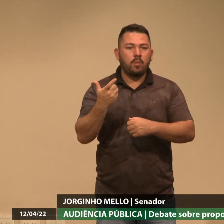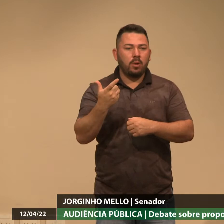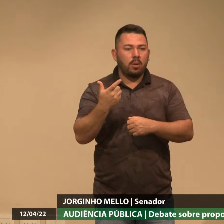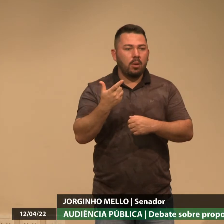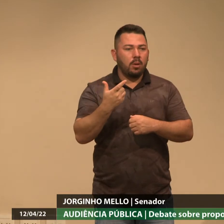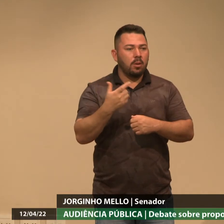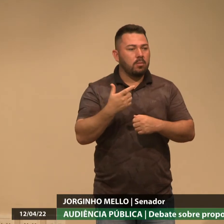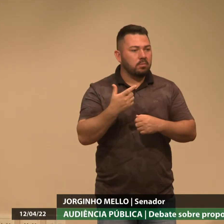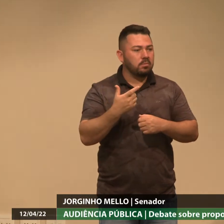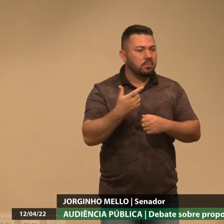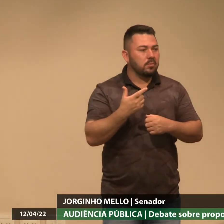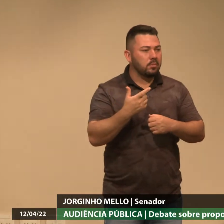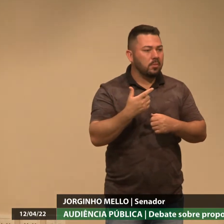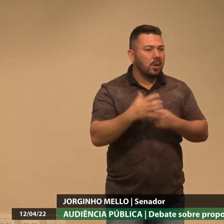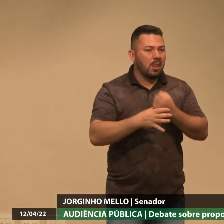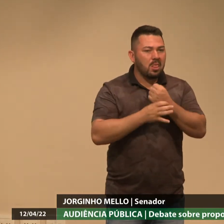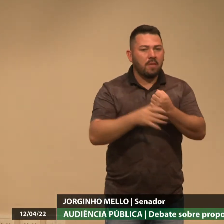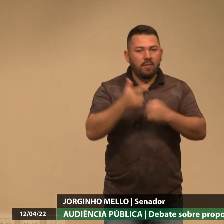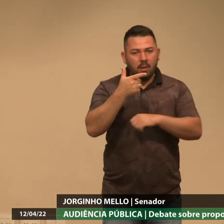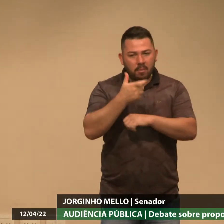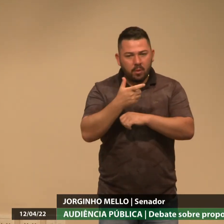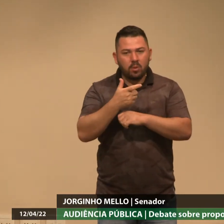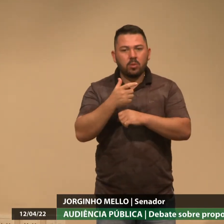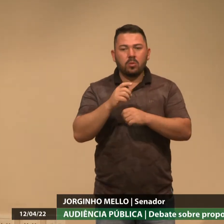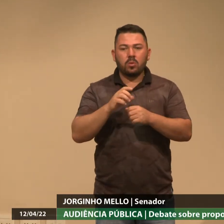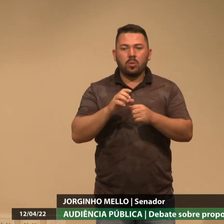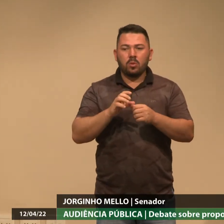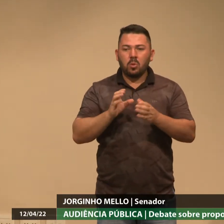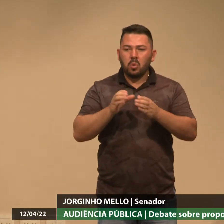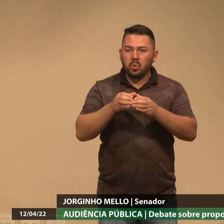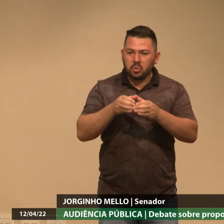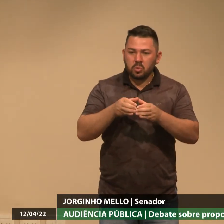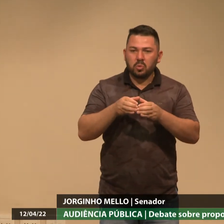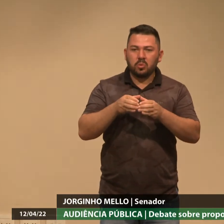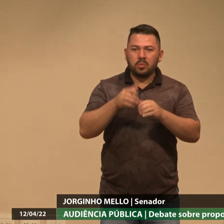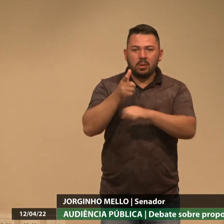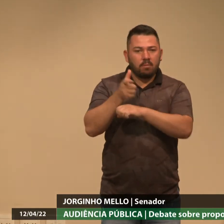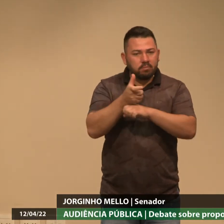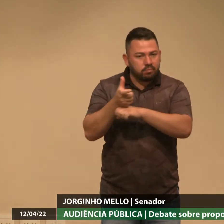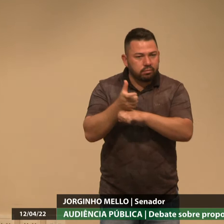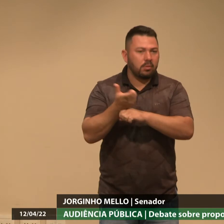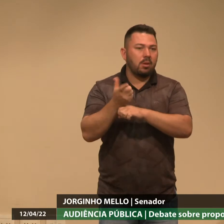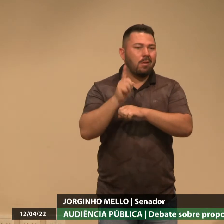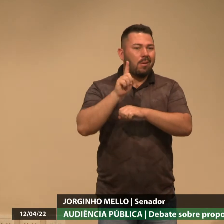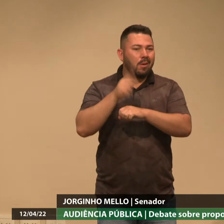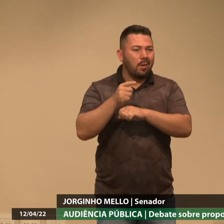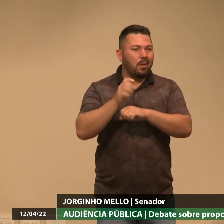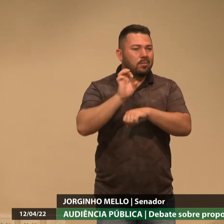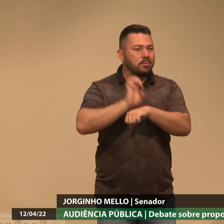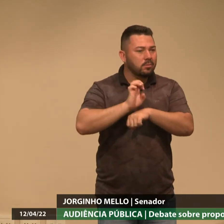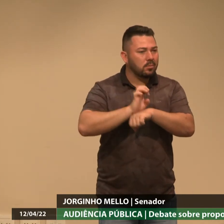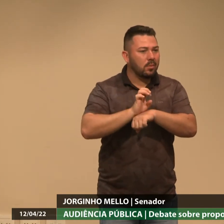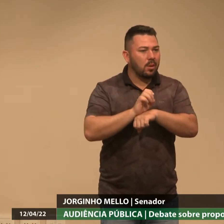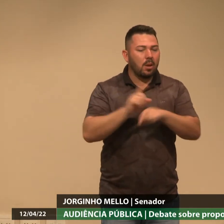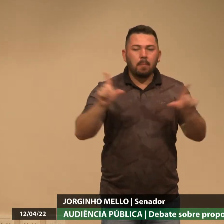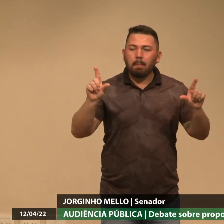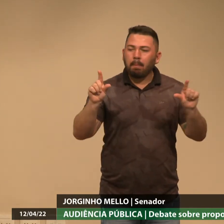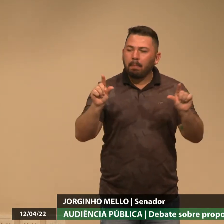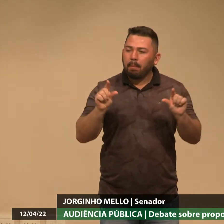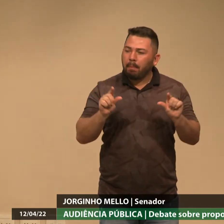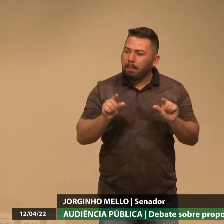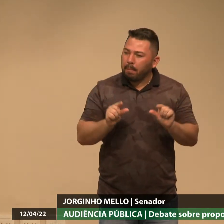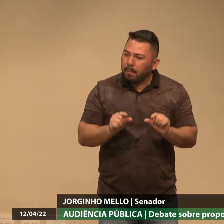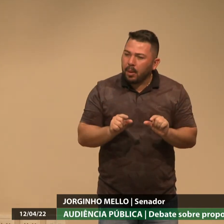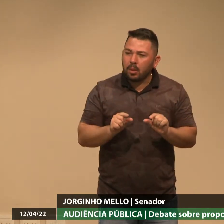o uso de arma e os clubes de tiro é é um dos Estados com a menor taxa